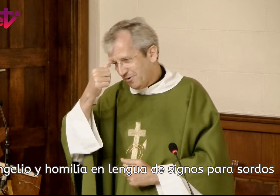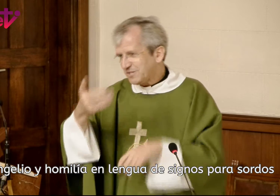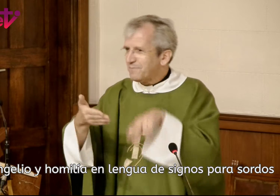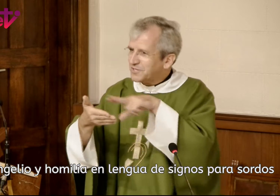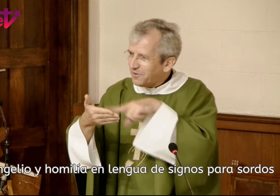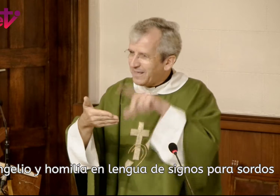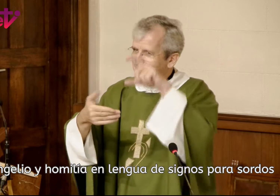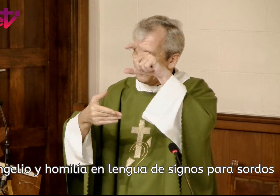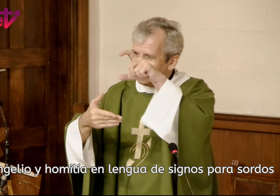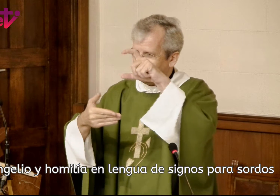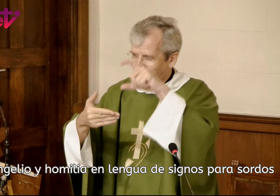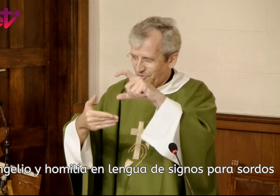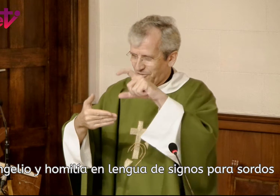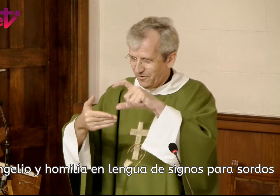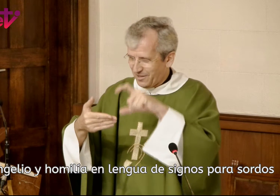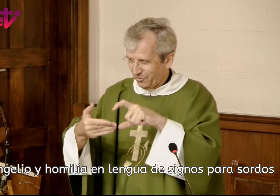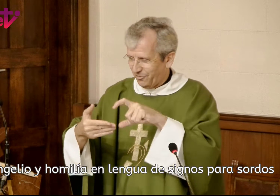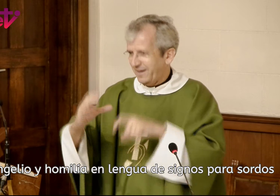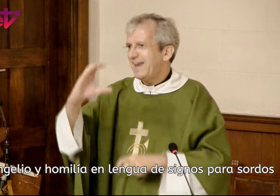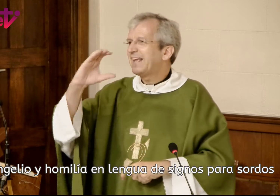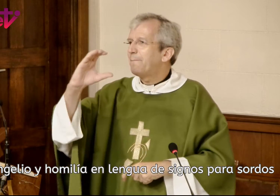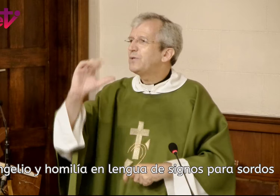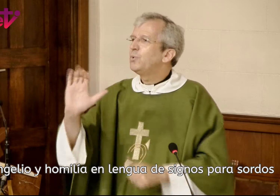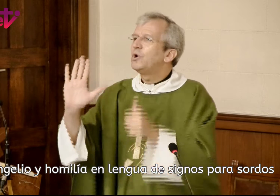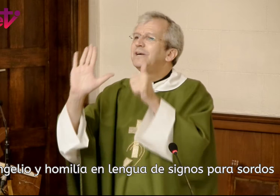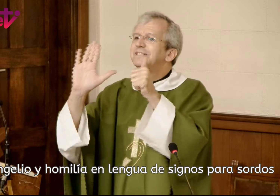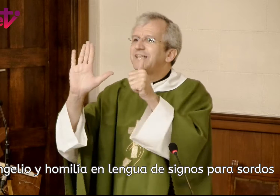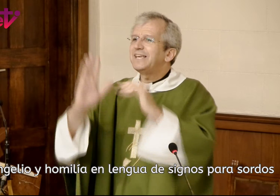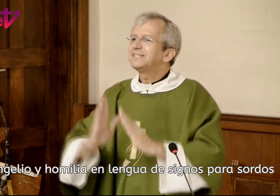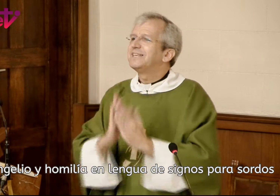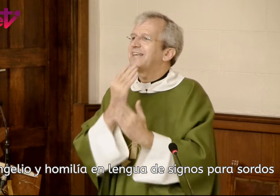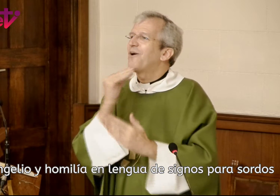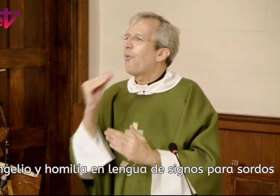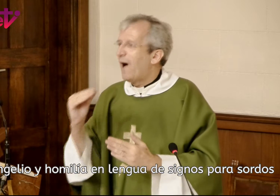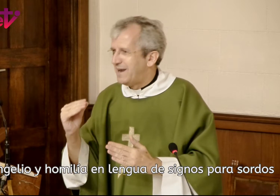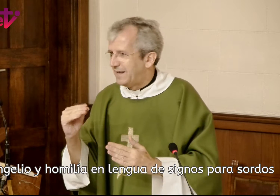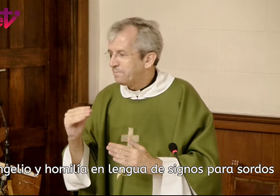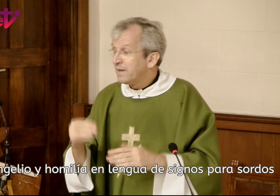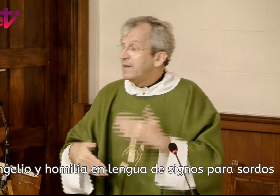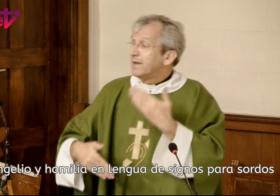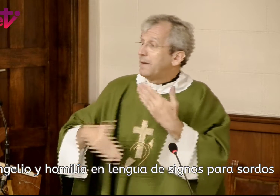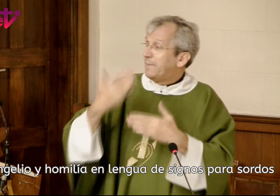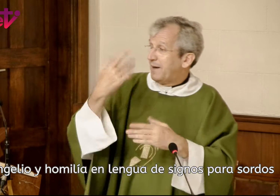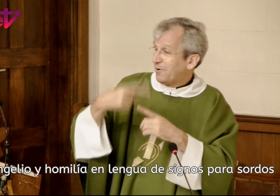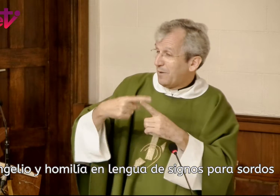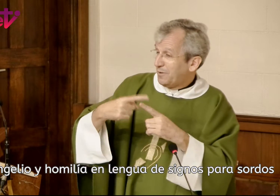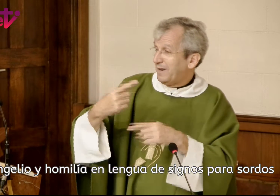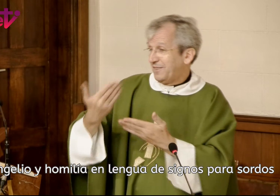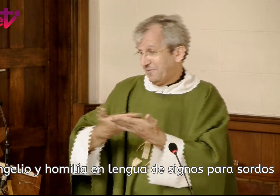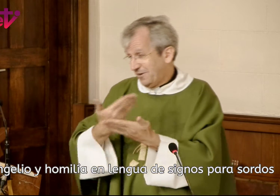5 semanas, 5 domingos, hemos ido leyendo trozo a trozo, el capítulo 6 de San Juan, que empezaba con la multiplicación de